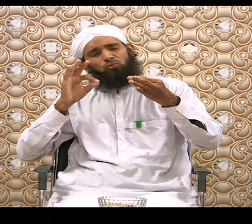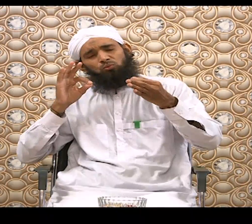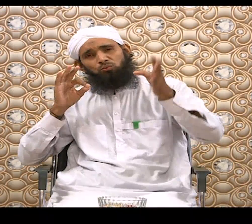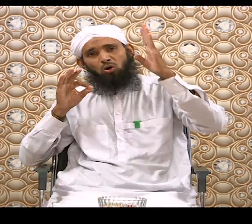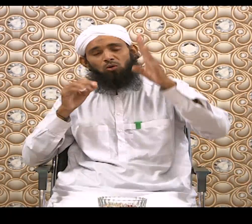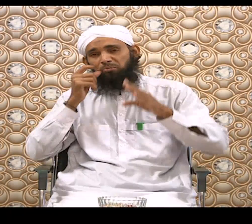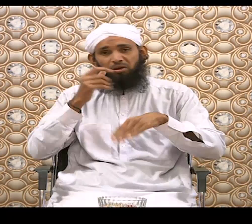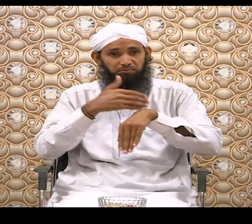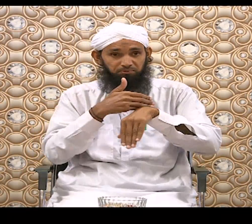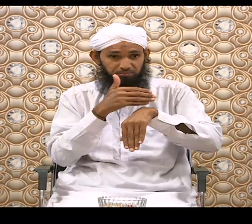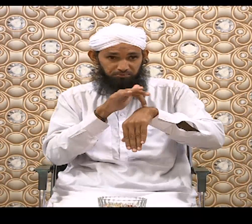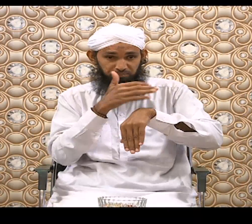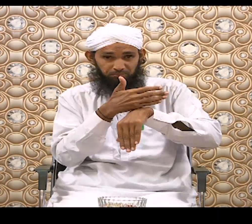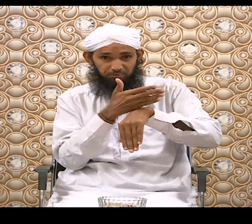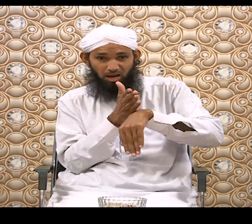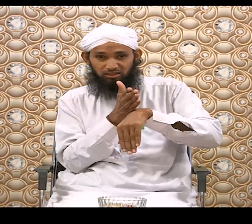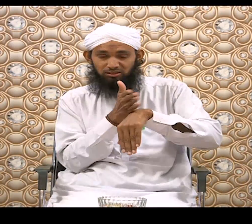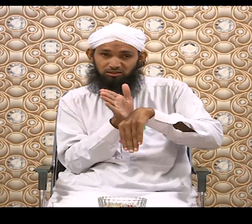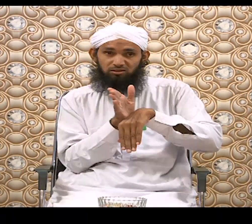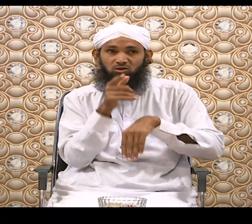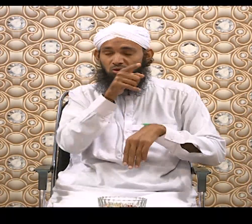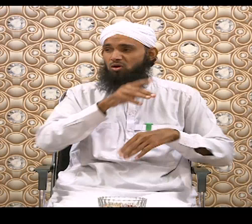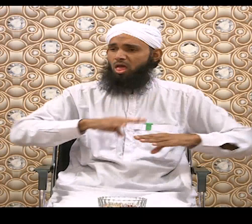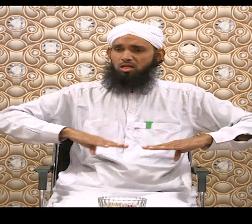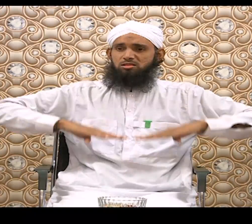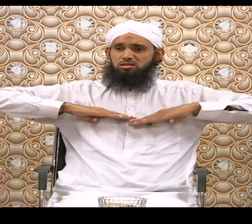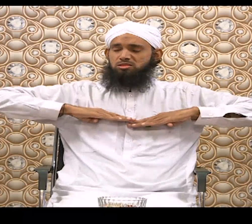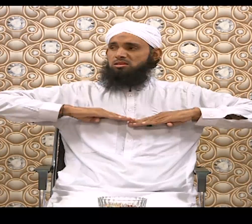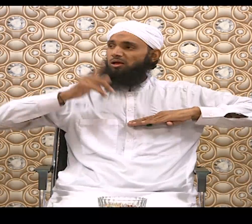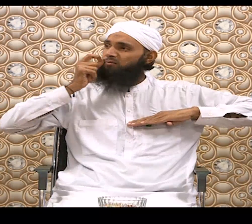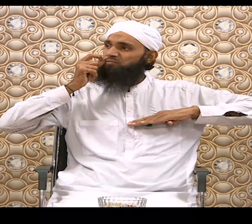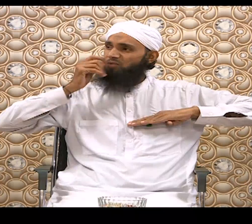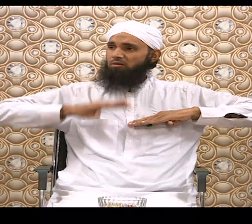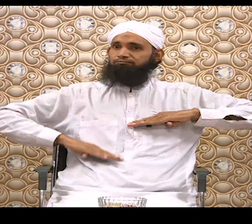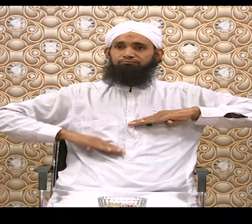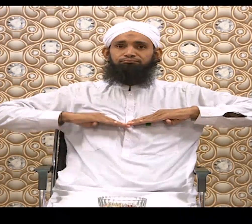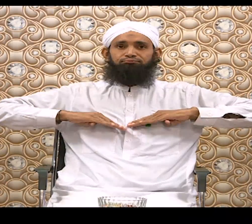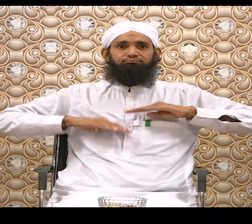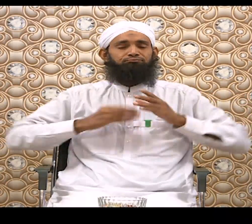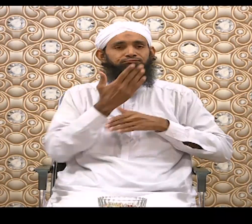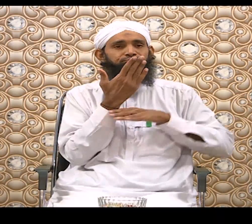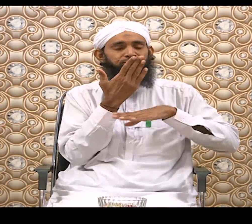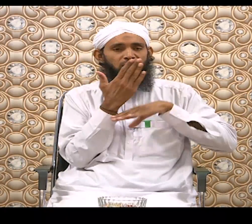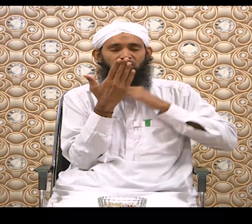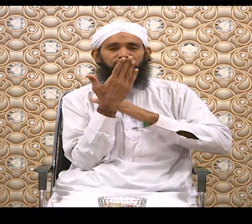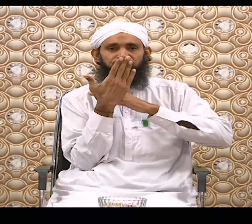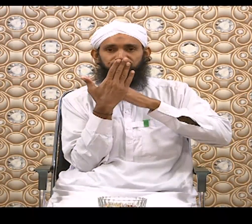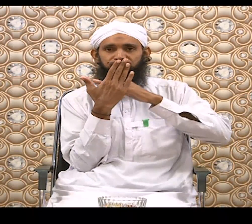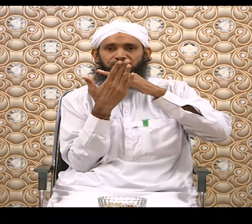جب لوگ وہاں پہنچے تو وہ چھاتی تک زمین میں دھنس چکا تھا لوگ اسے نکالنے کی ناکام